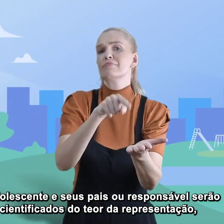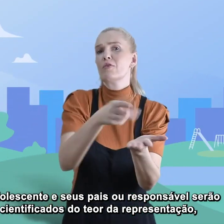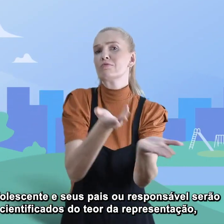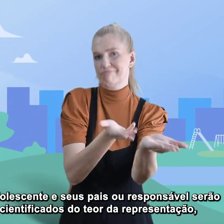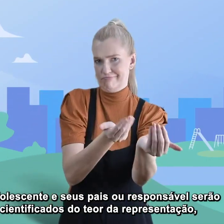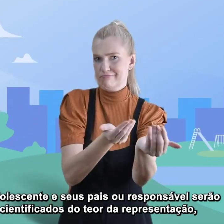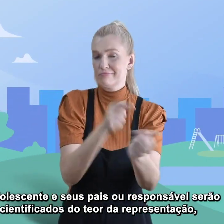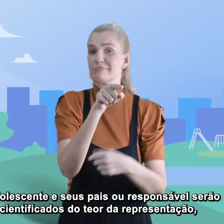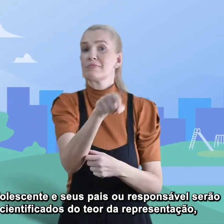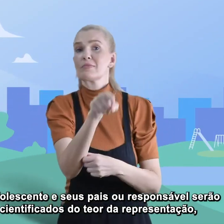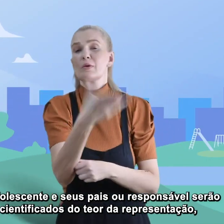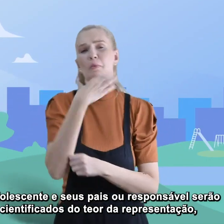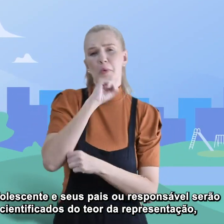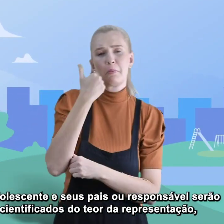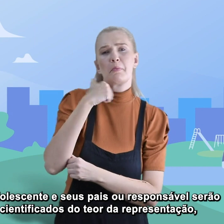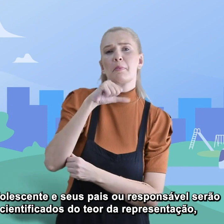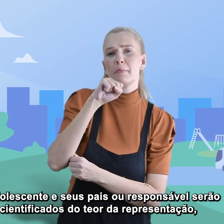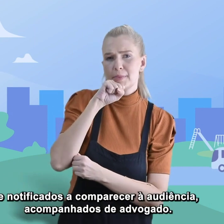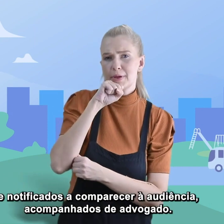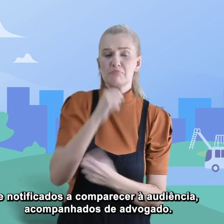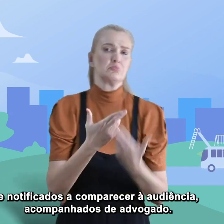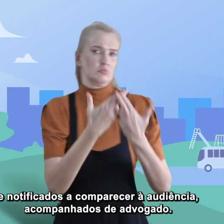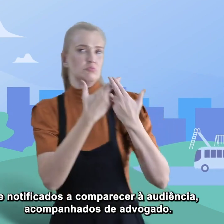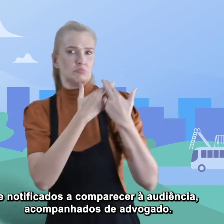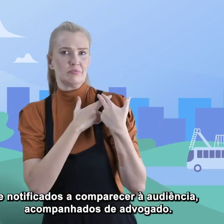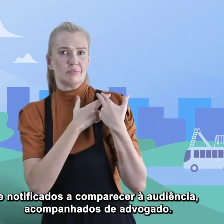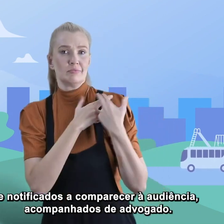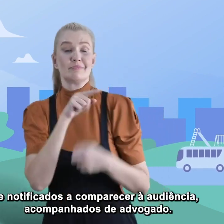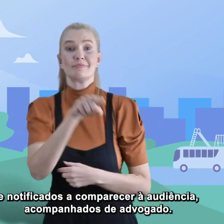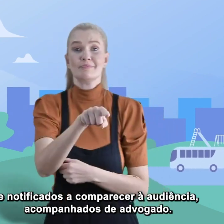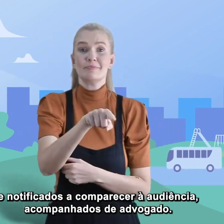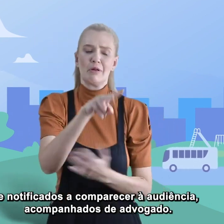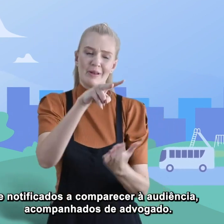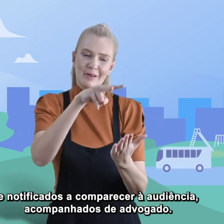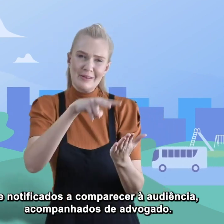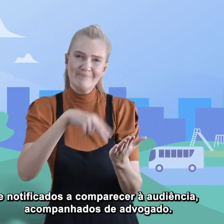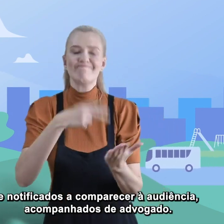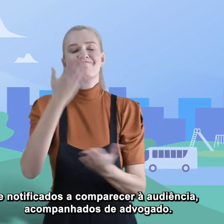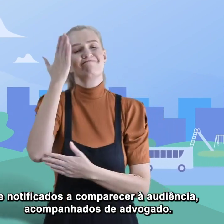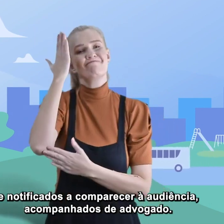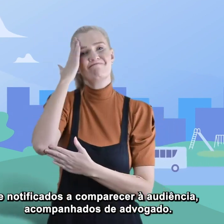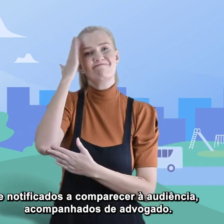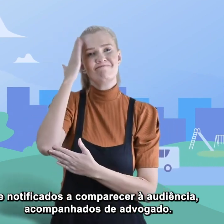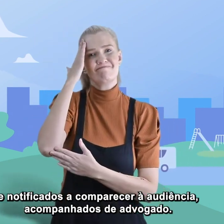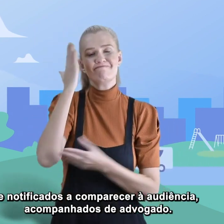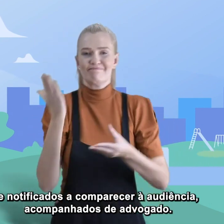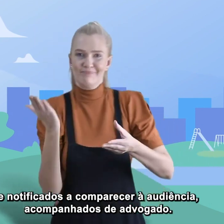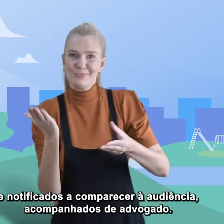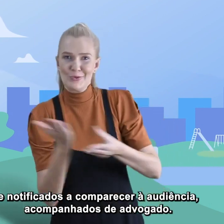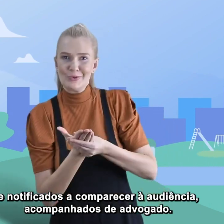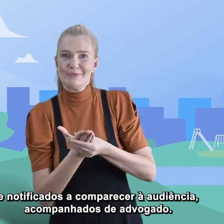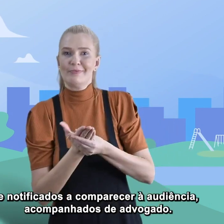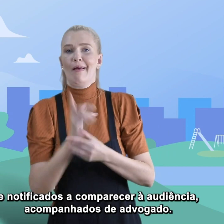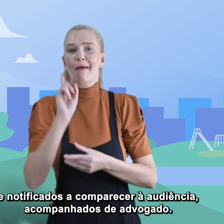teor da representação e notificados a comparecer à audiência, acompanhados de advogado.